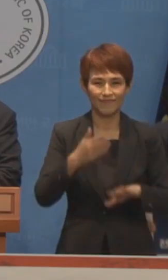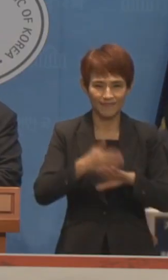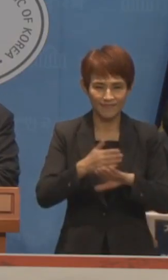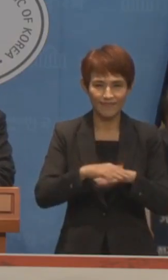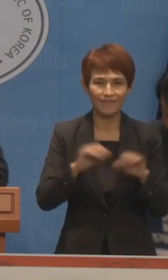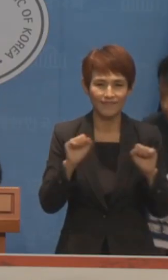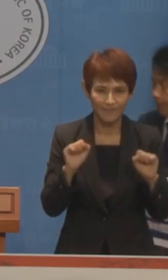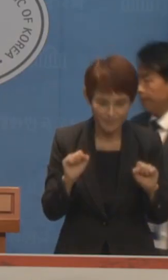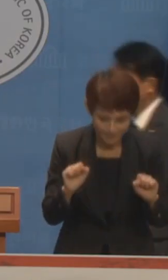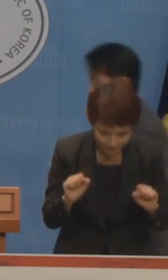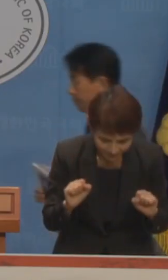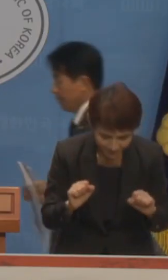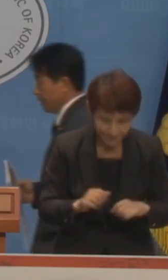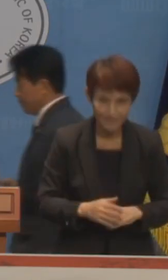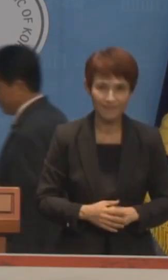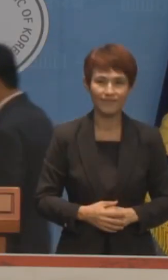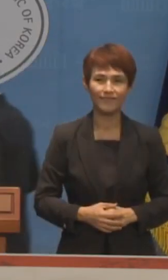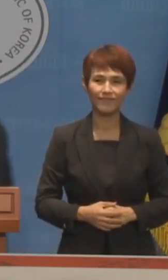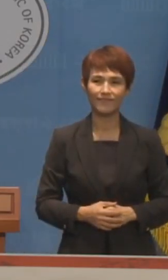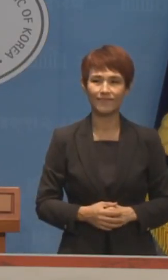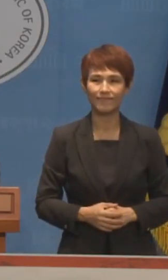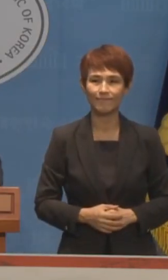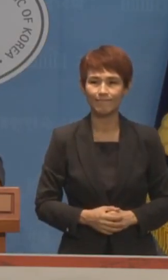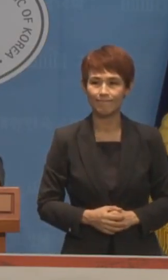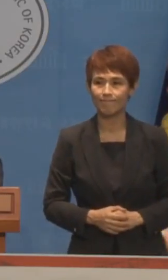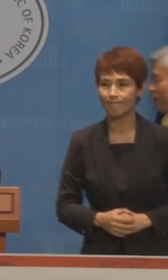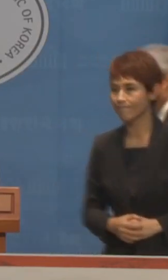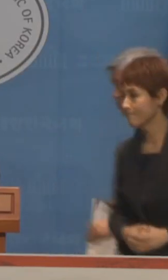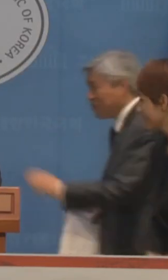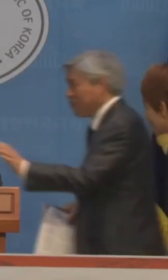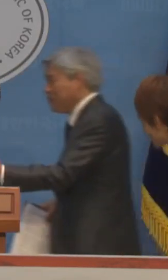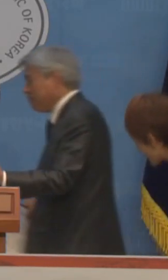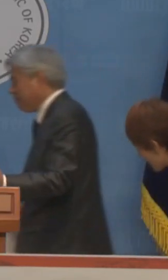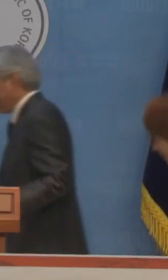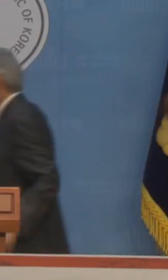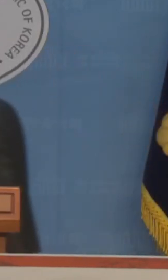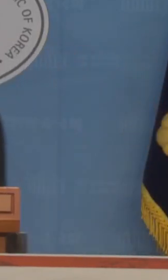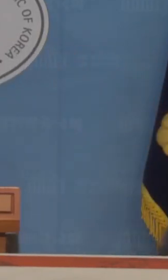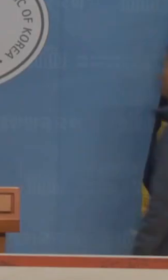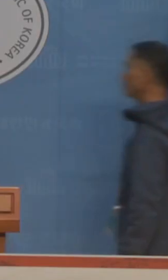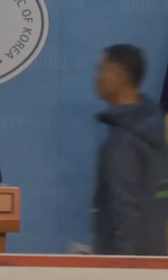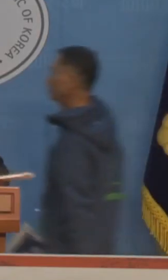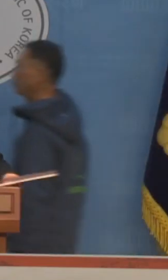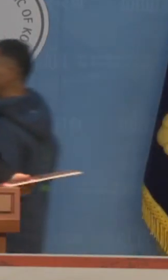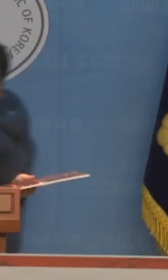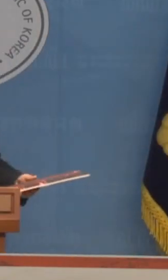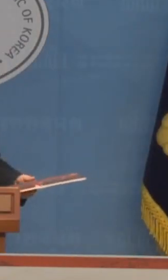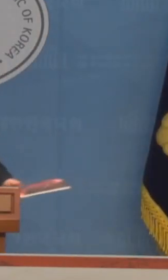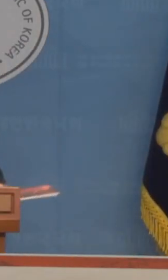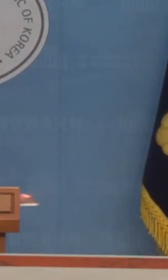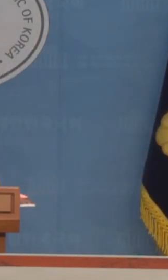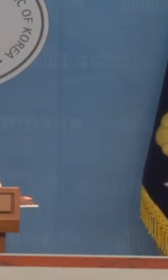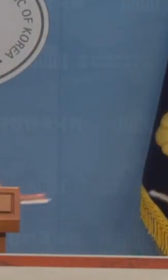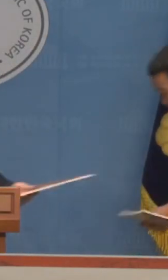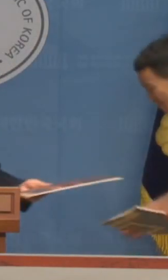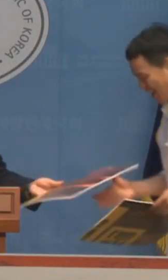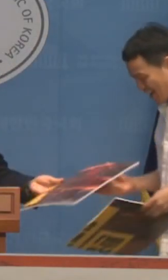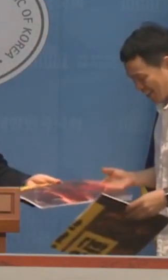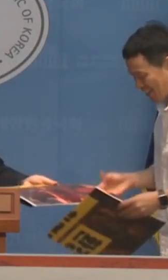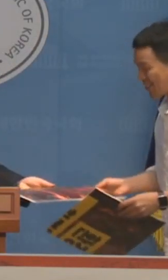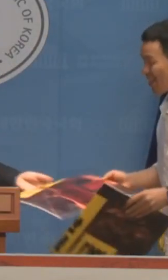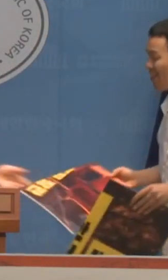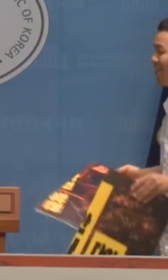감사합니다. 수고하셨습니다. 수고하셨습니다.